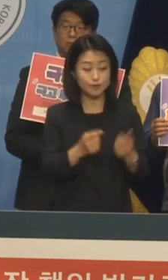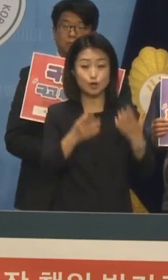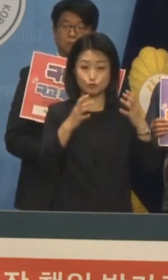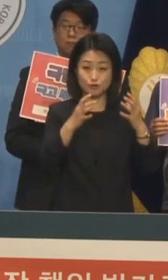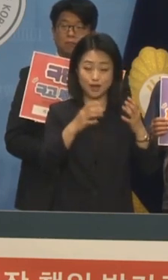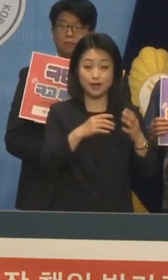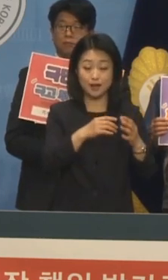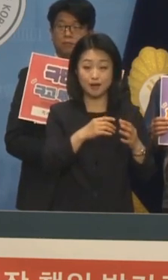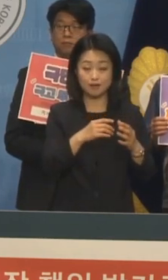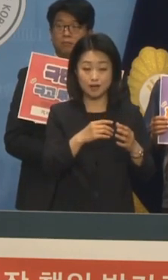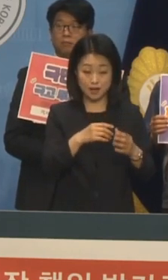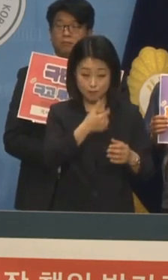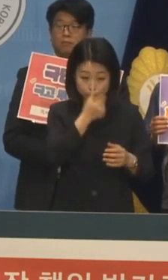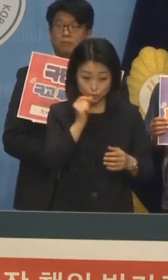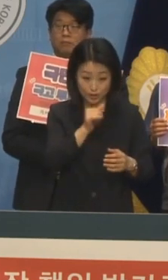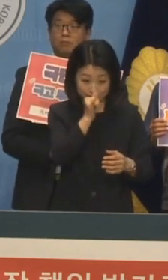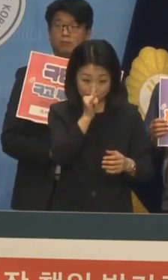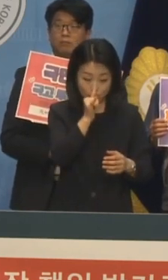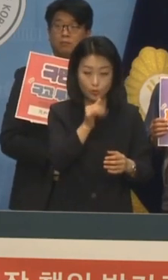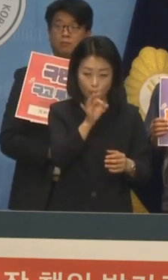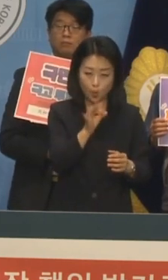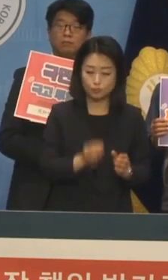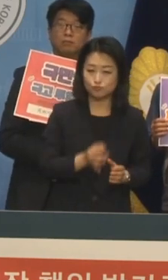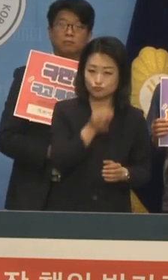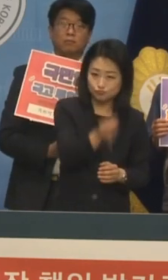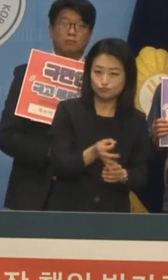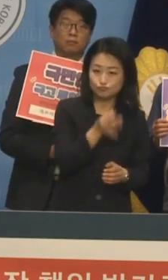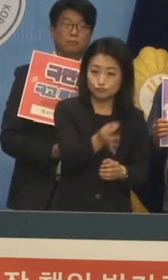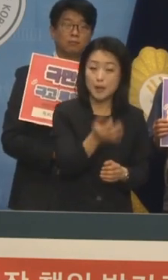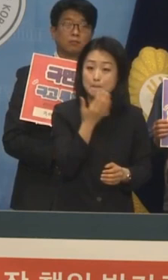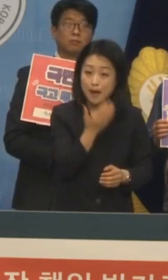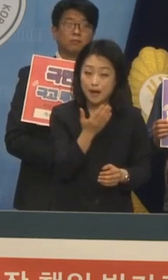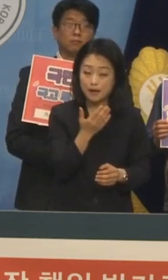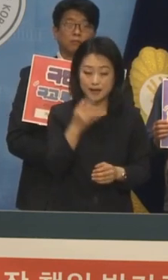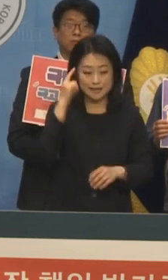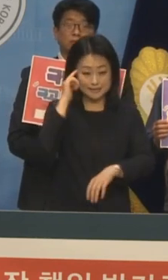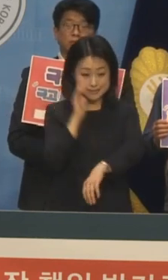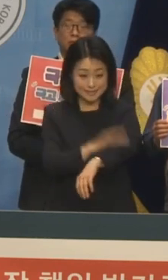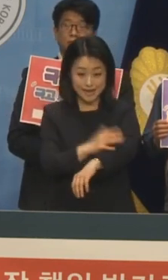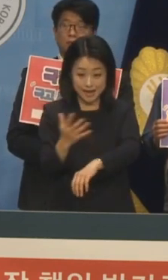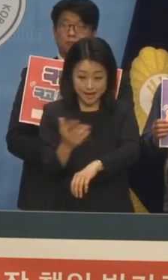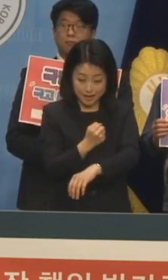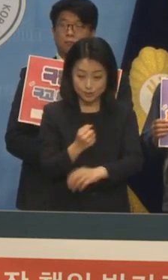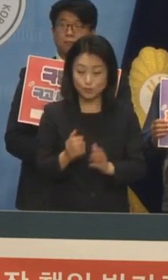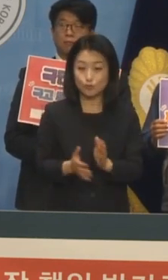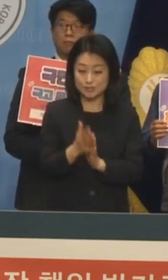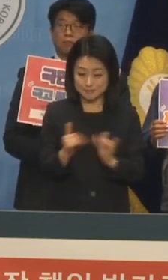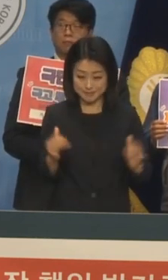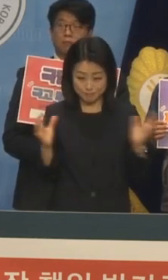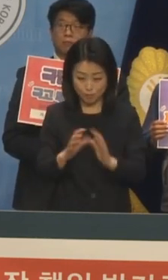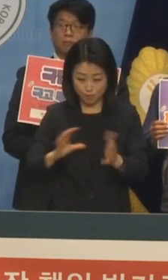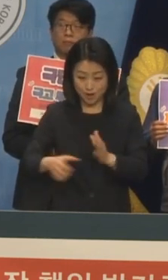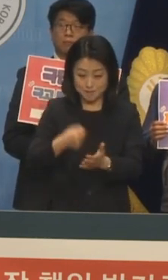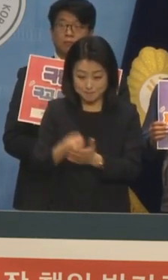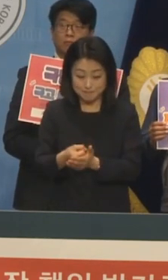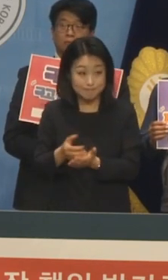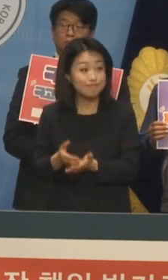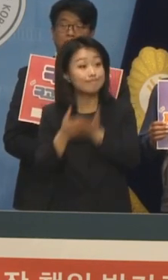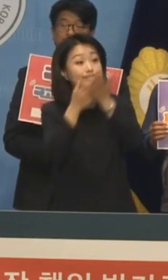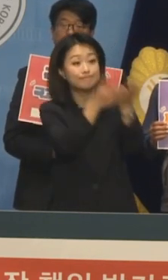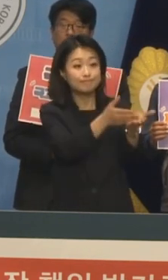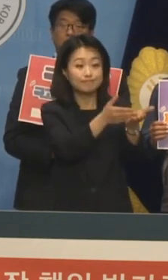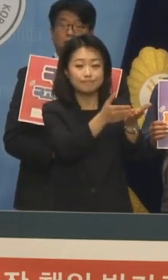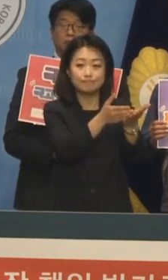재정적 뒷받침을 더하자는 시민의 지혜를 두고 안타깝게도 국회는 이를 떠안을 만한